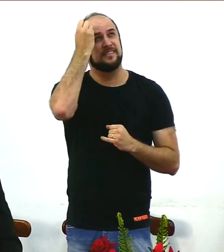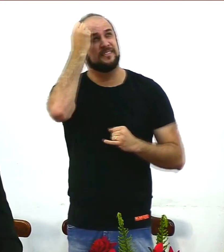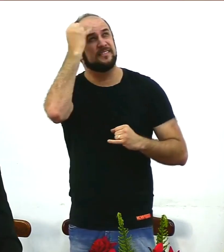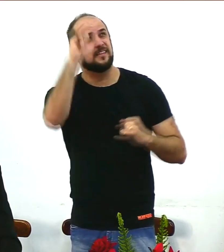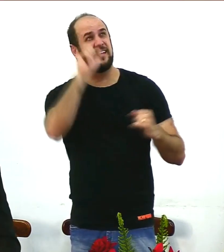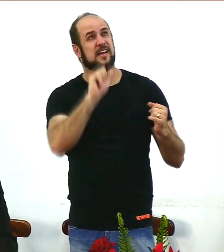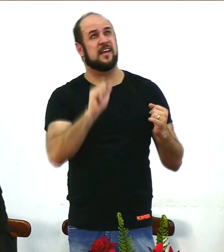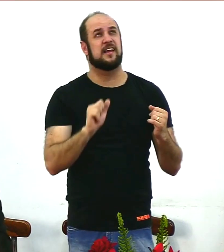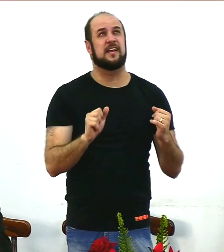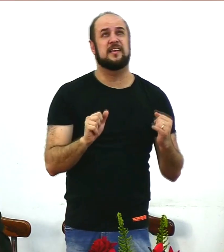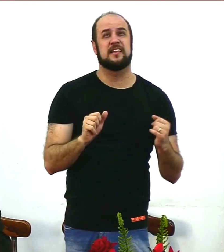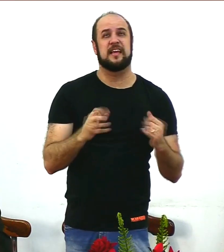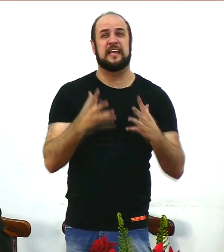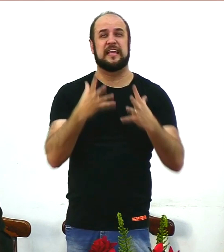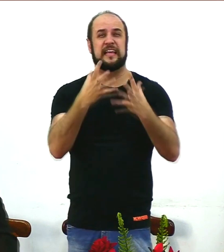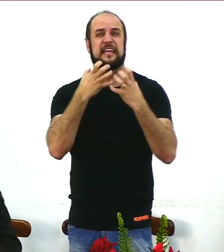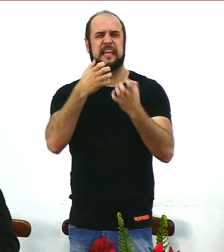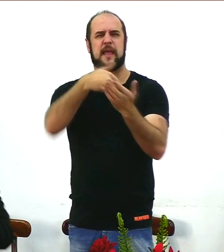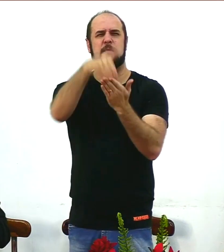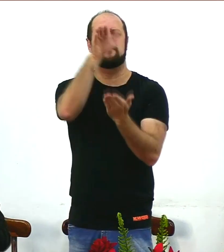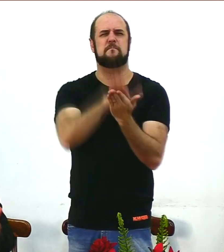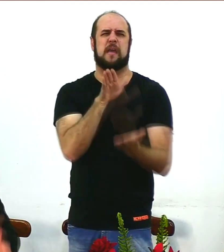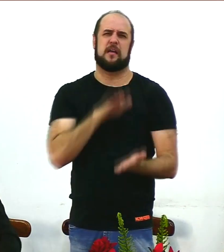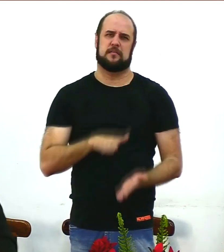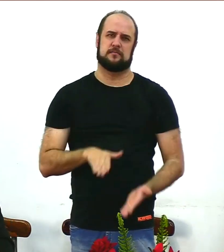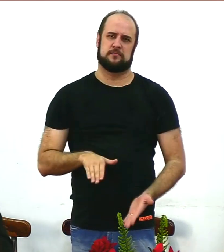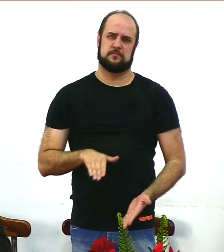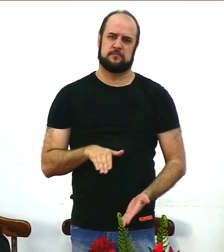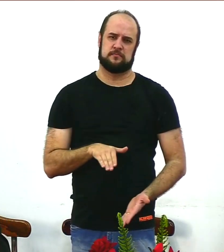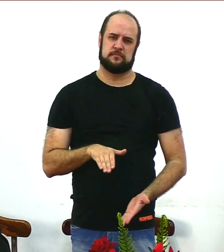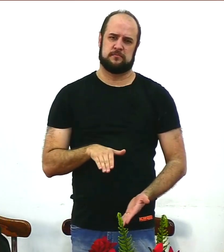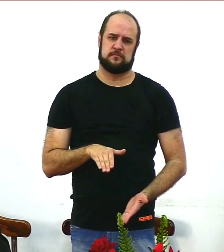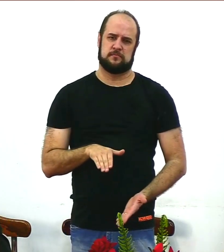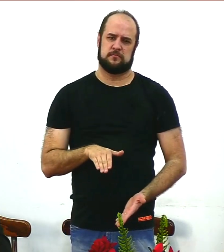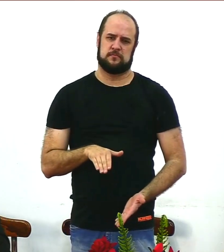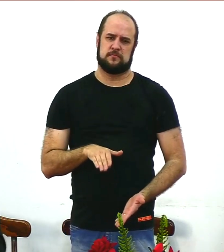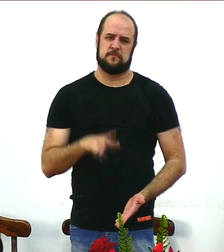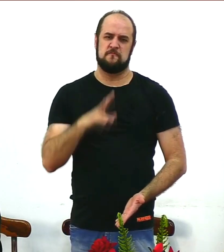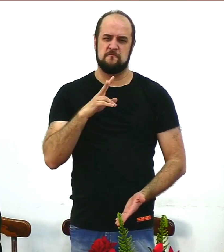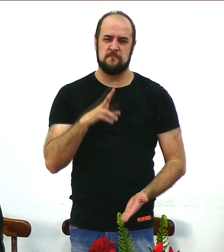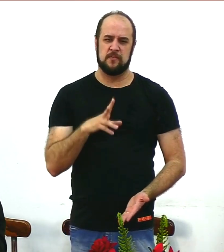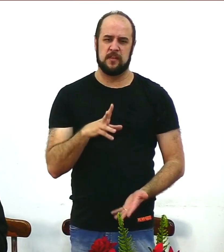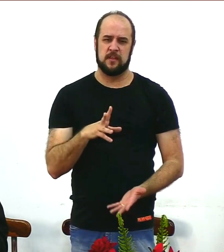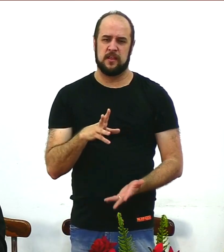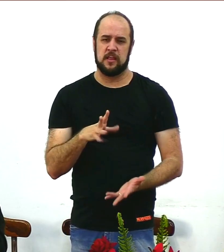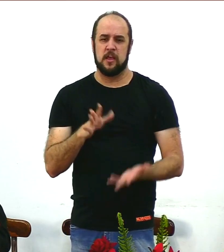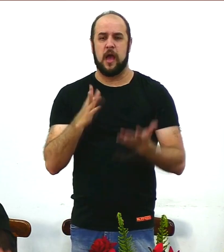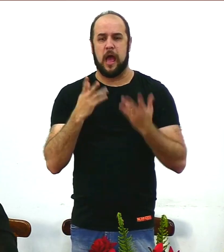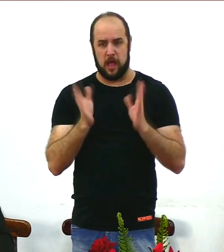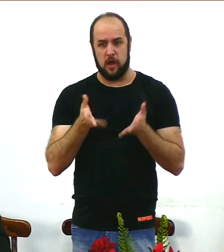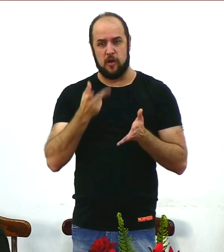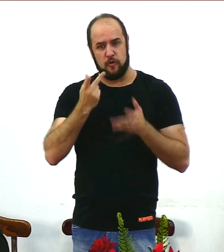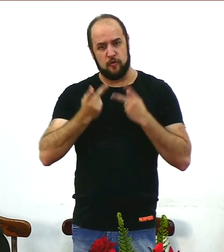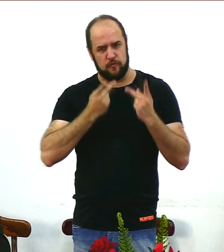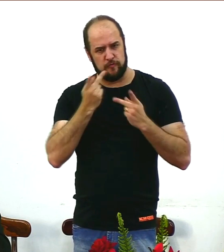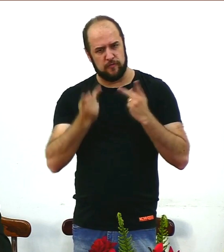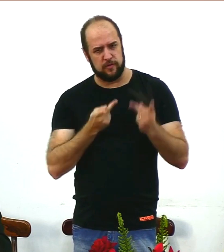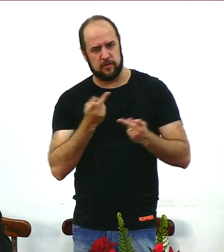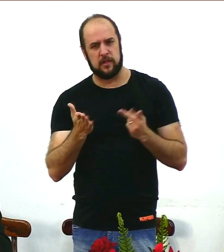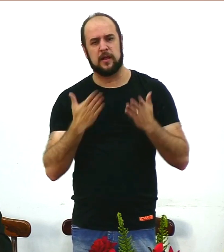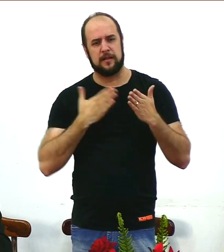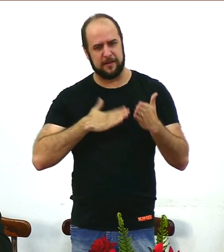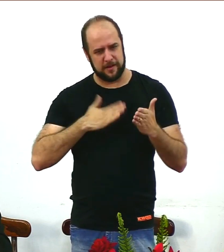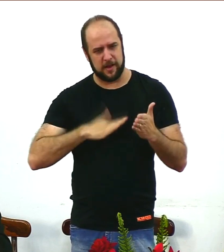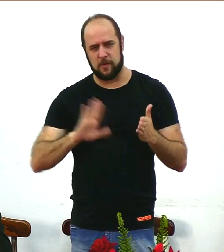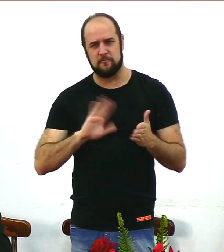de reconhecer. Mas também reavaliando a sua lealdade, e isso é muito bom.